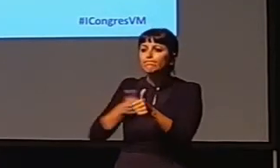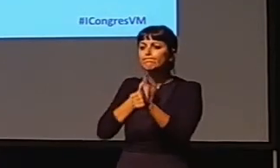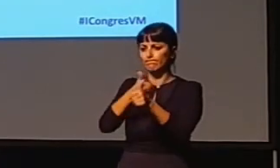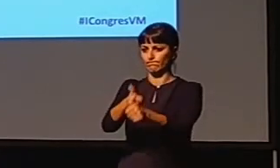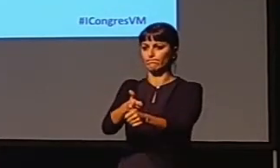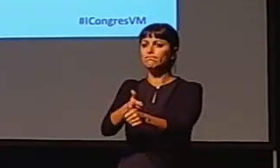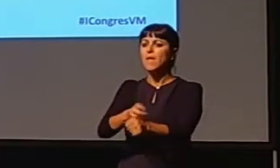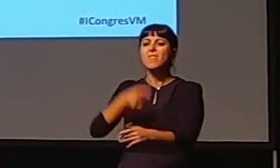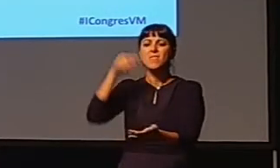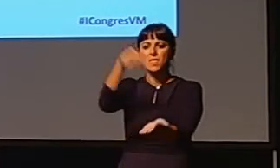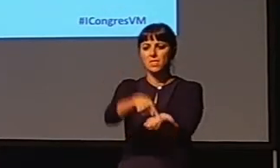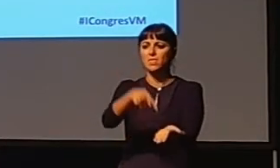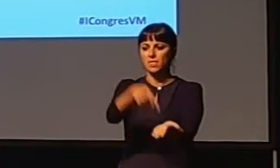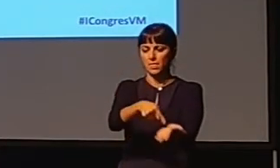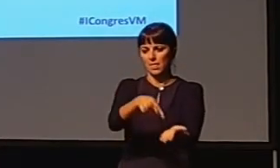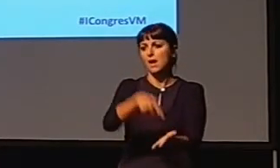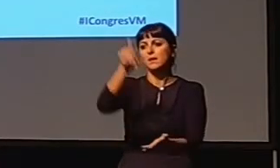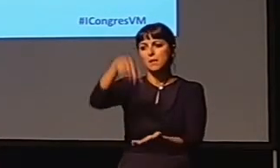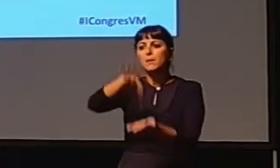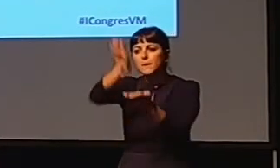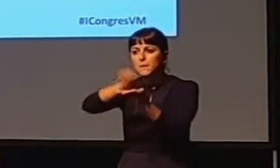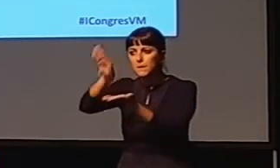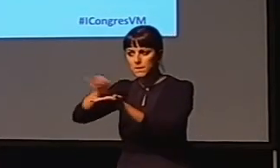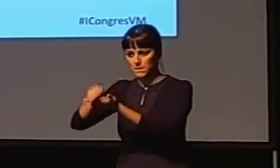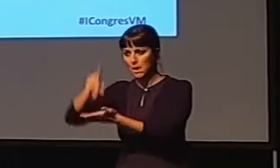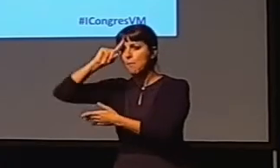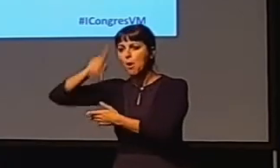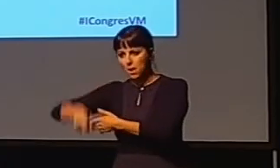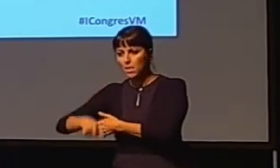recollint i denunciant les actuacions policials.